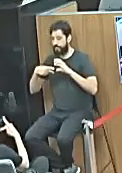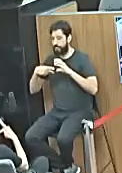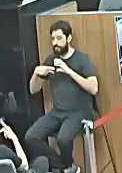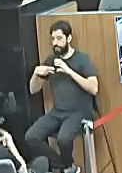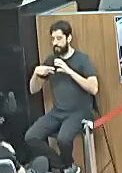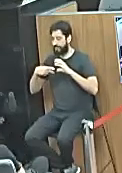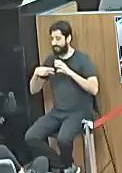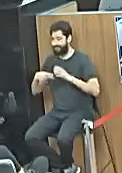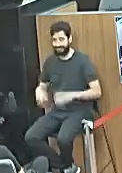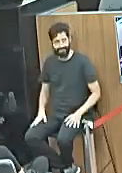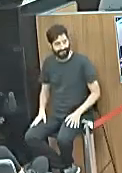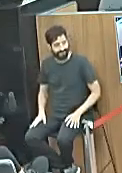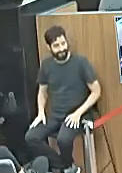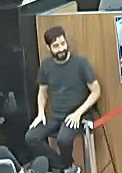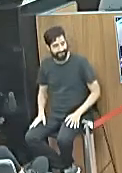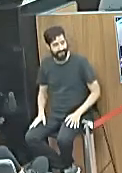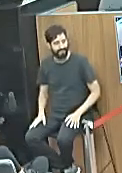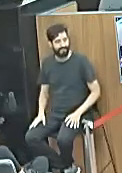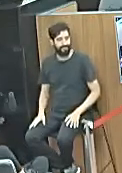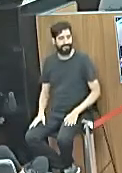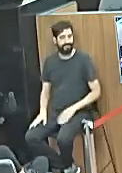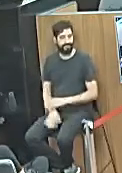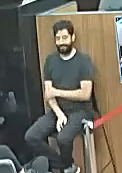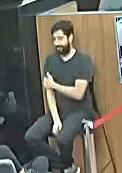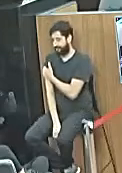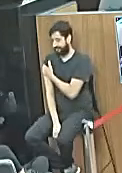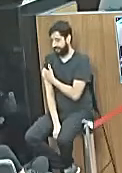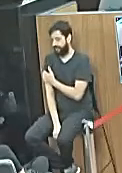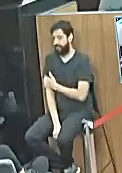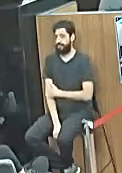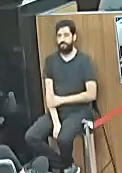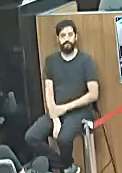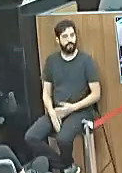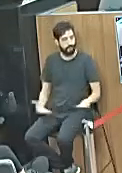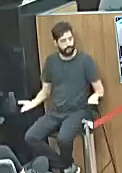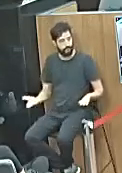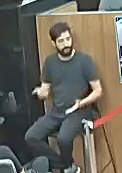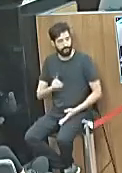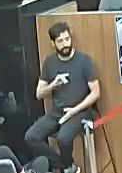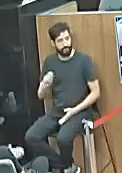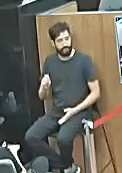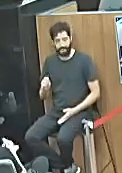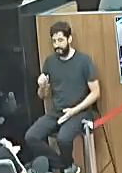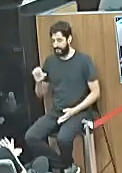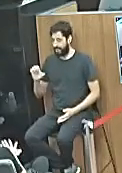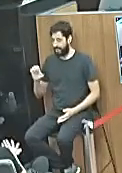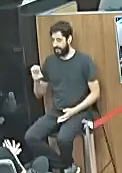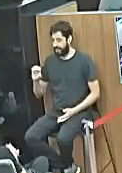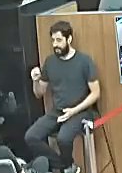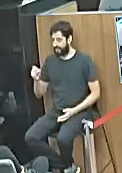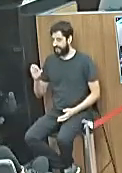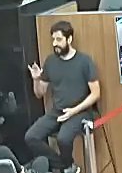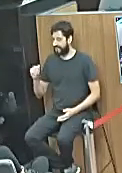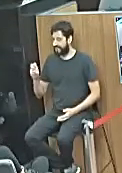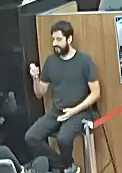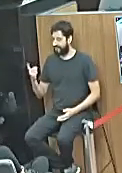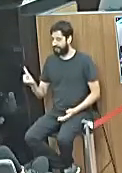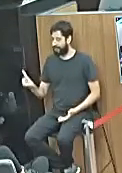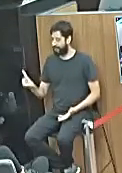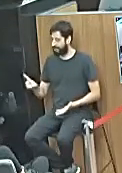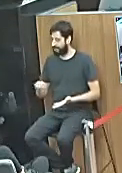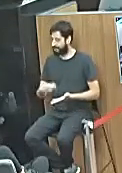ae é isso aí tá vendo por isso tanta jucá é justo né